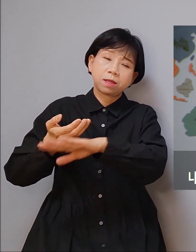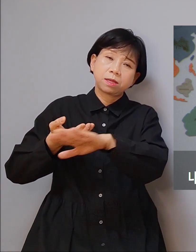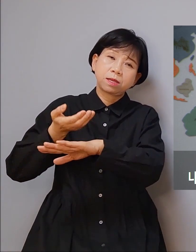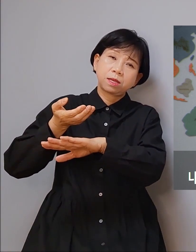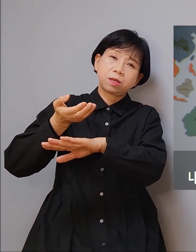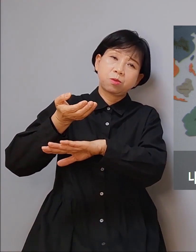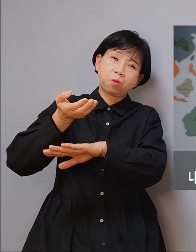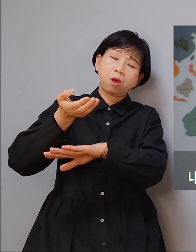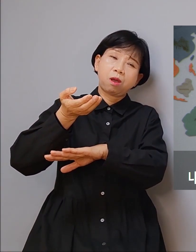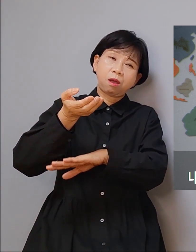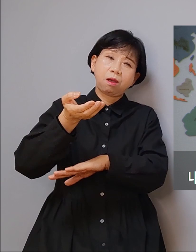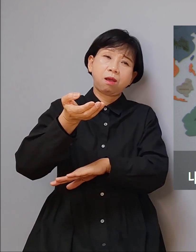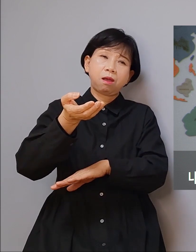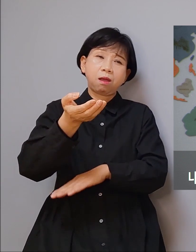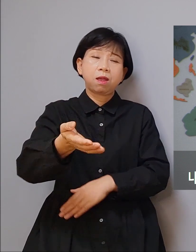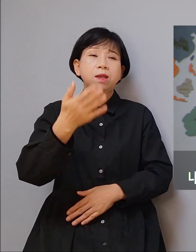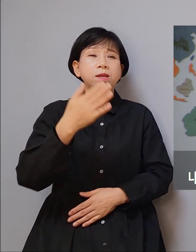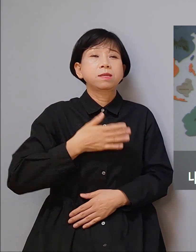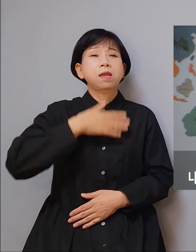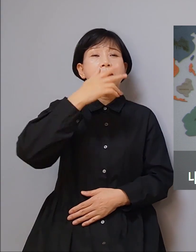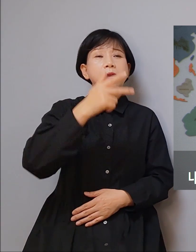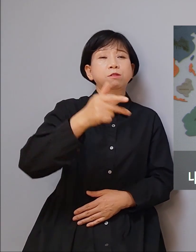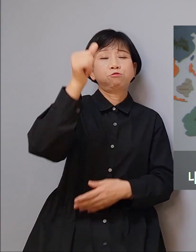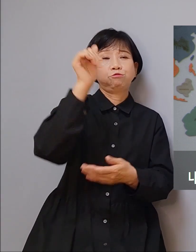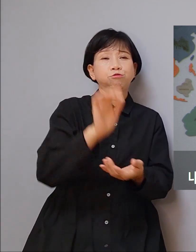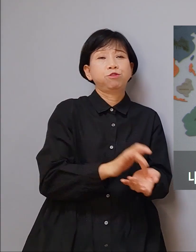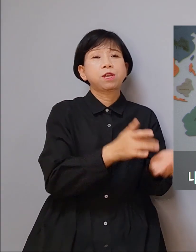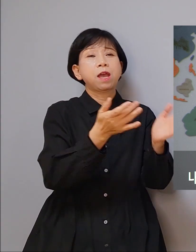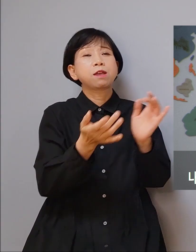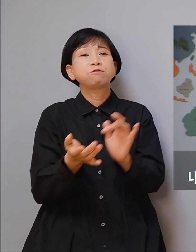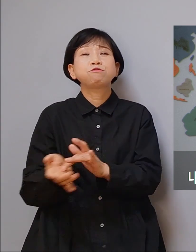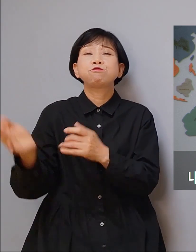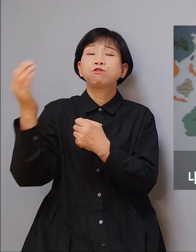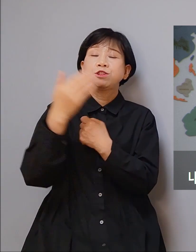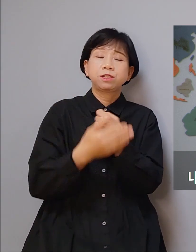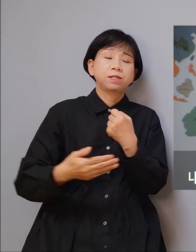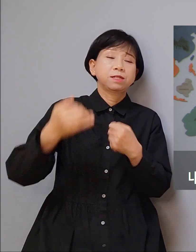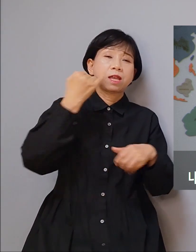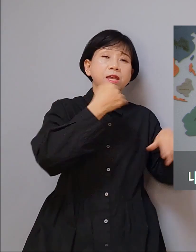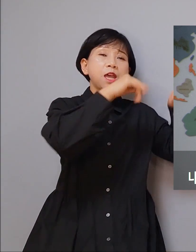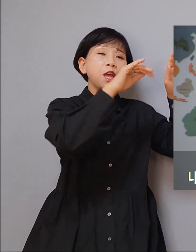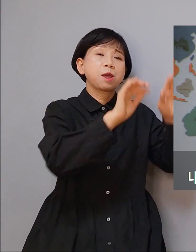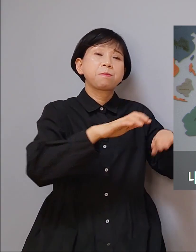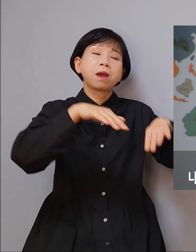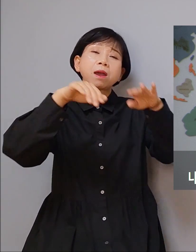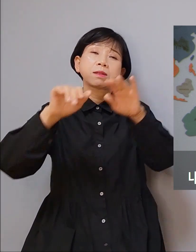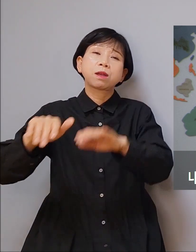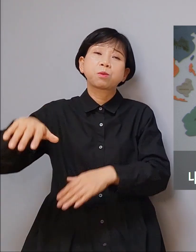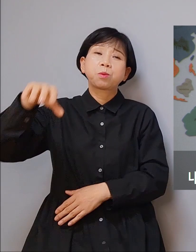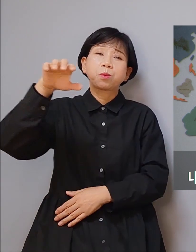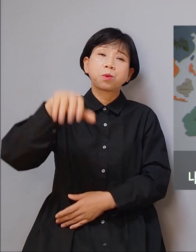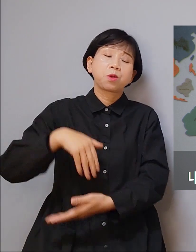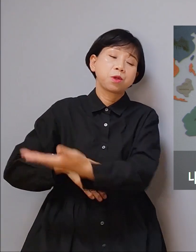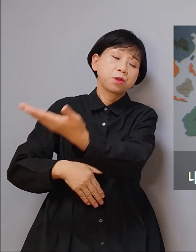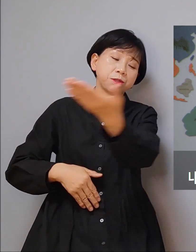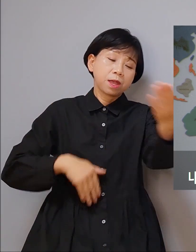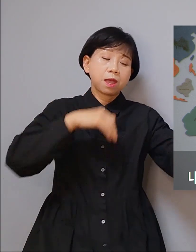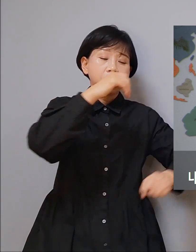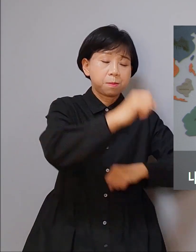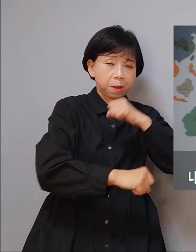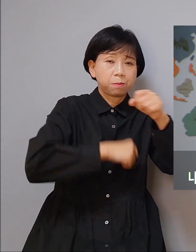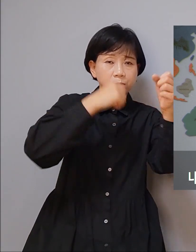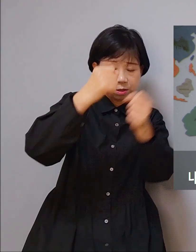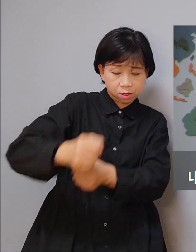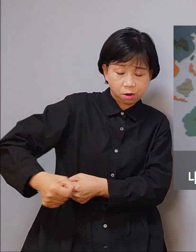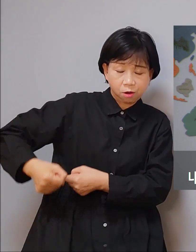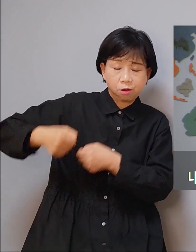창파에 배 띄워 내 주 예수 은혜의 바다로